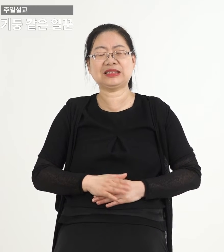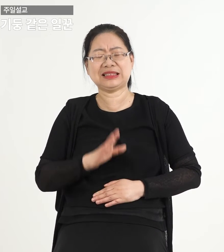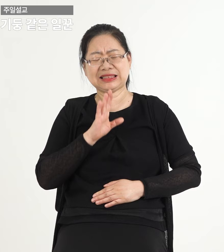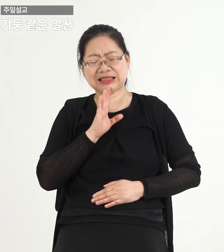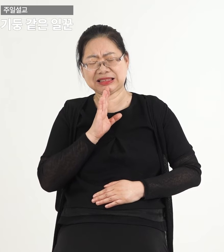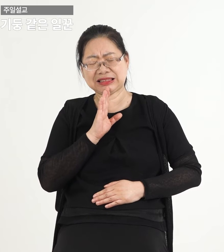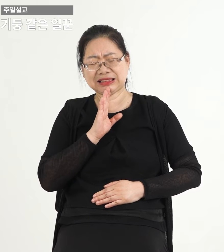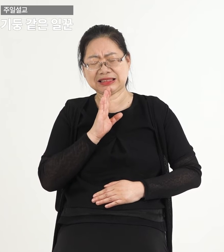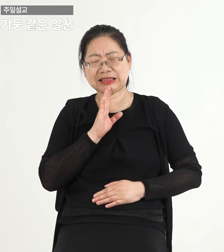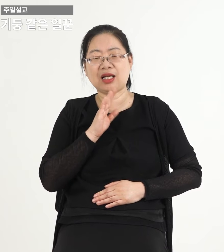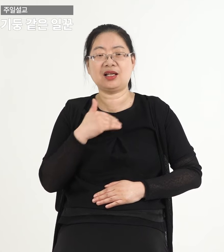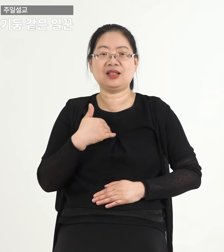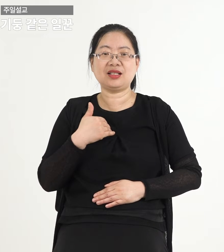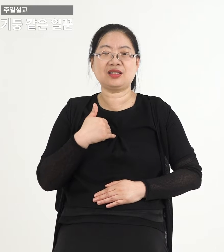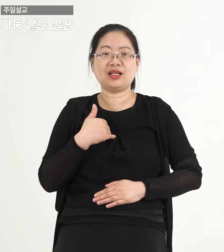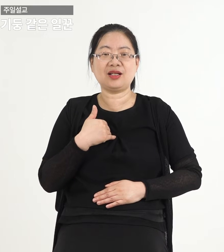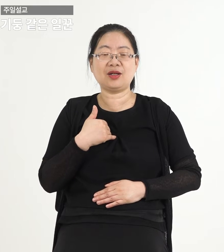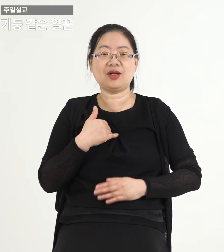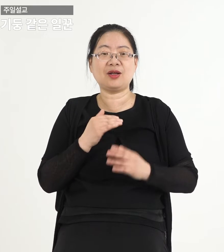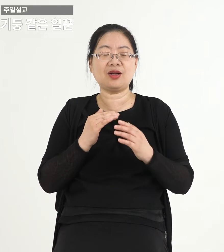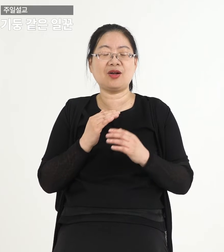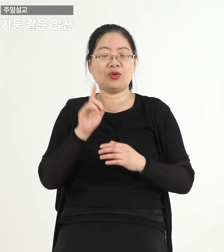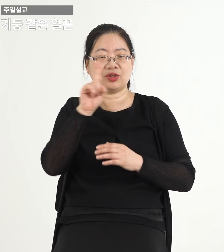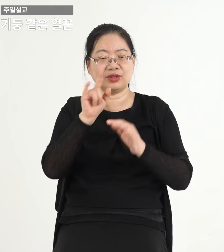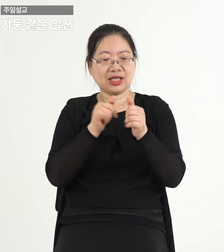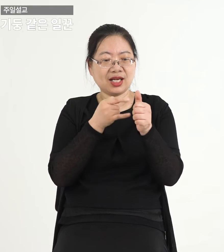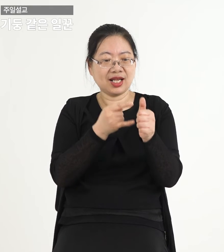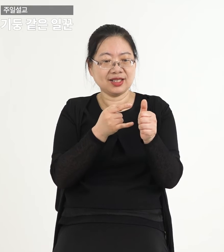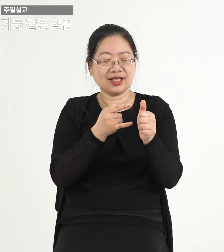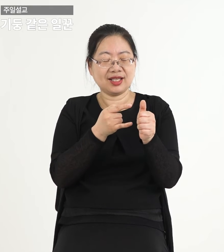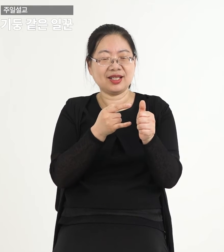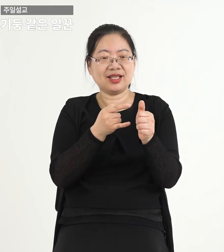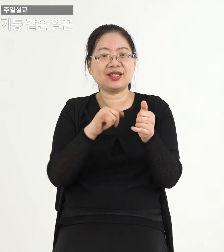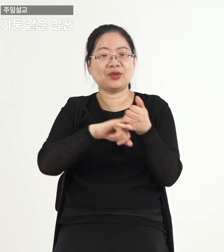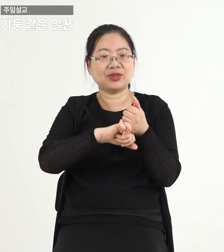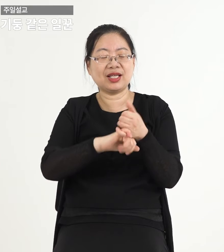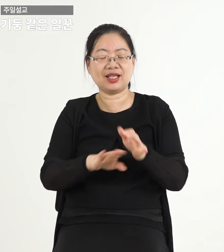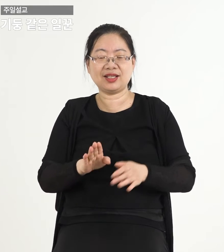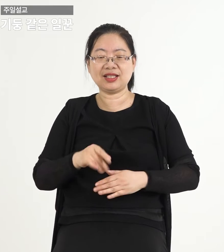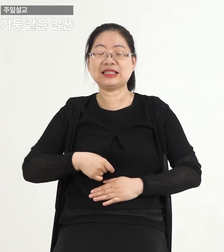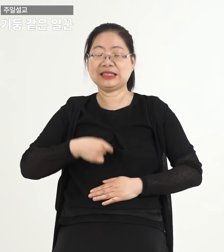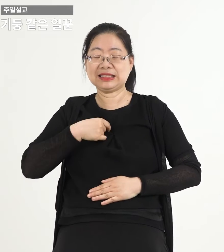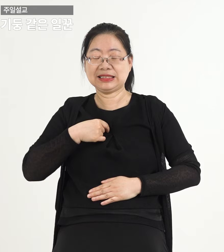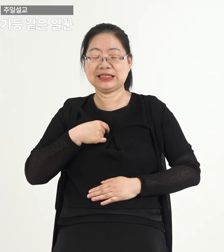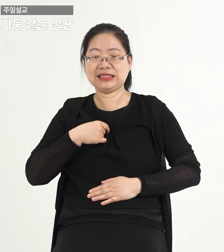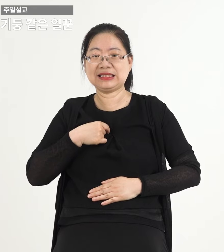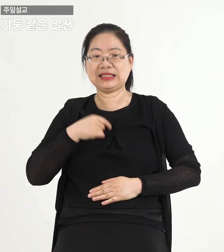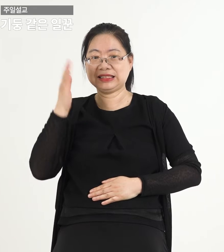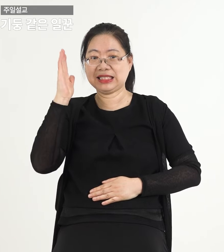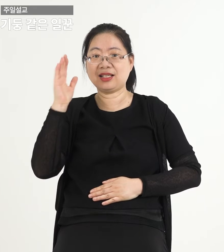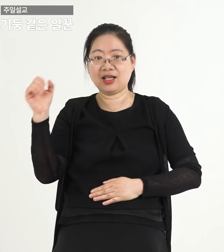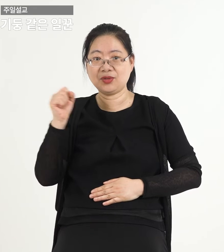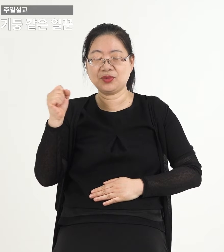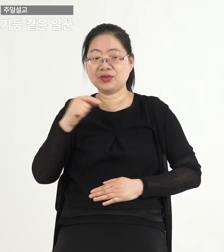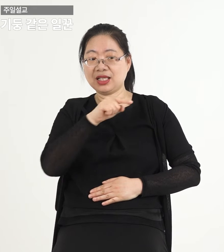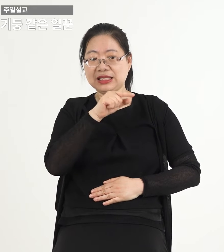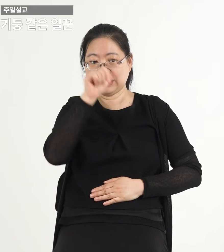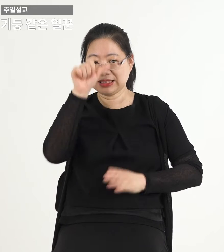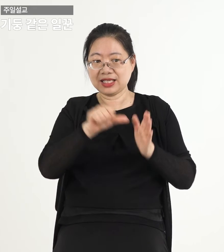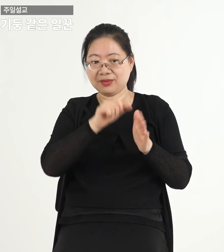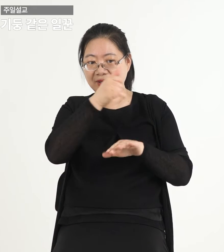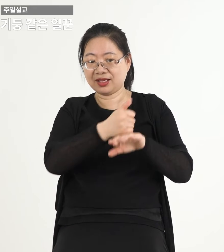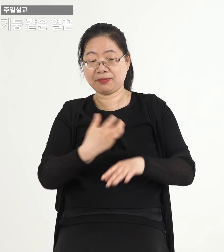정말 제가 어떤 청년에게 이렇게 약속을 해요. 진실을 가지고 내가 내 인생을 끝까지